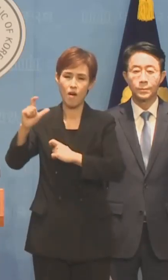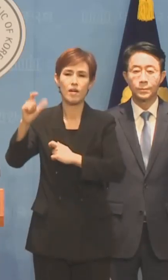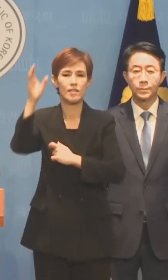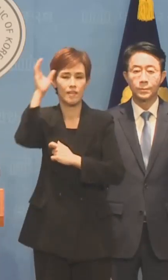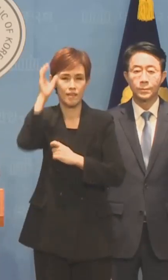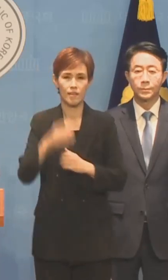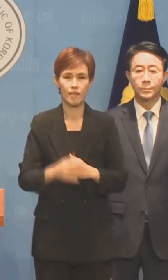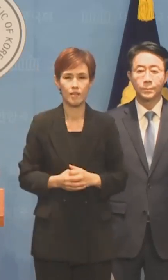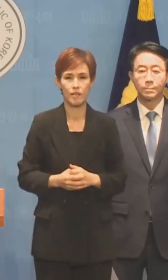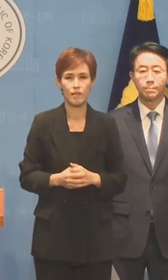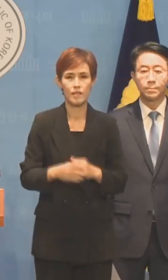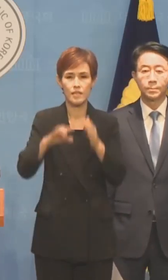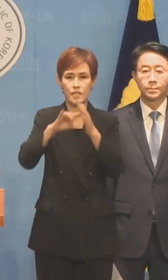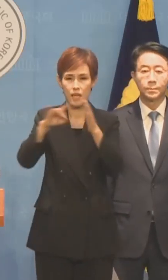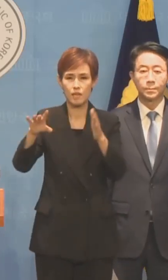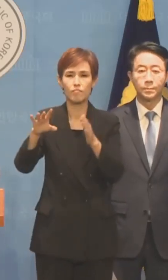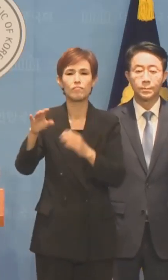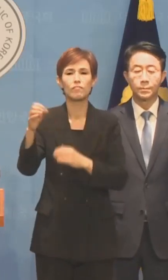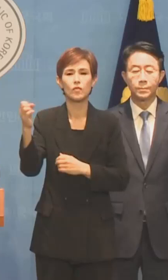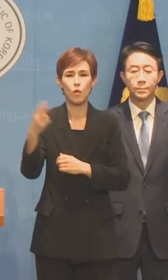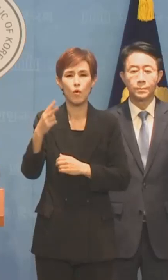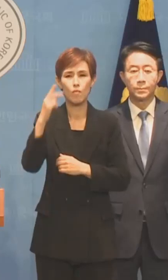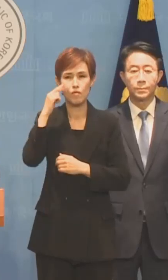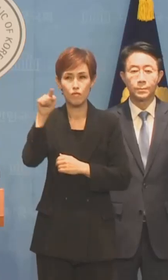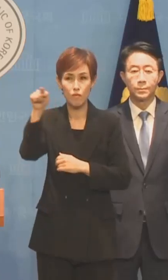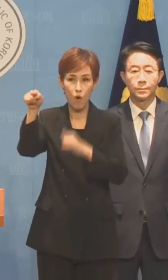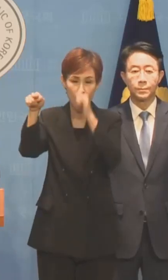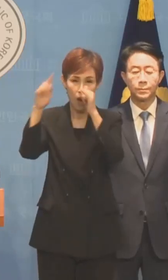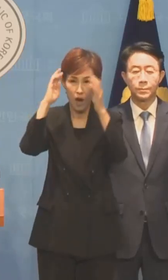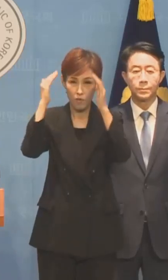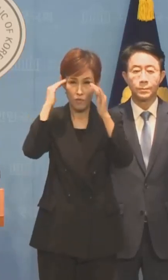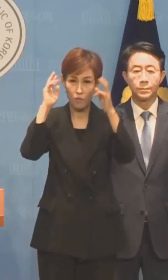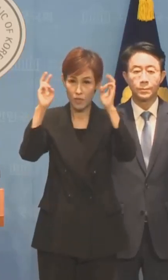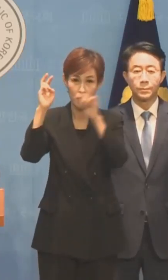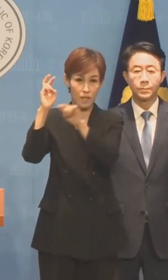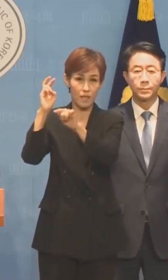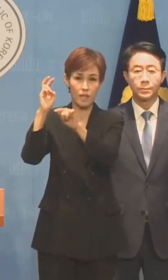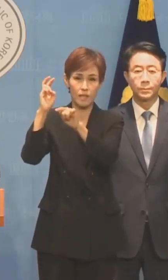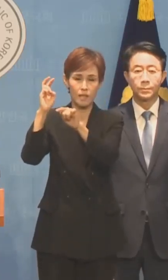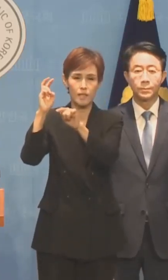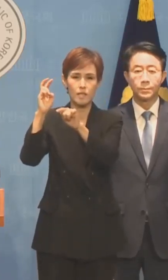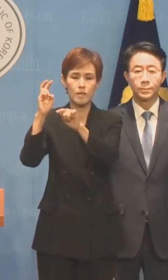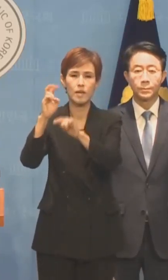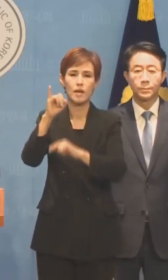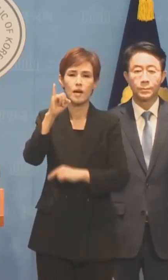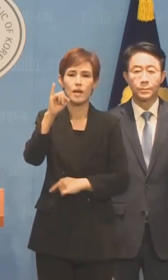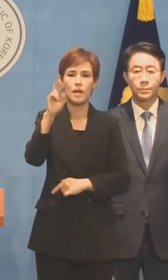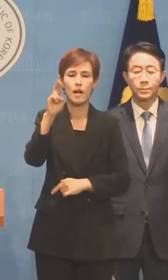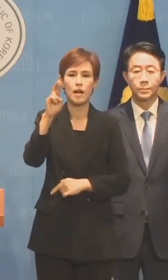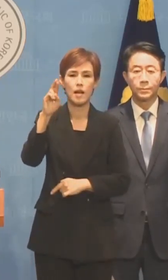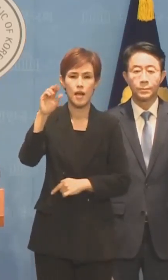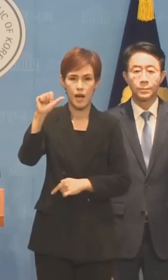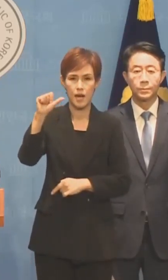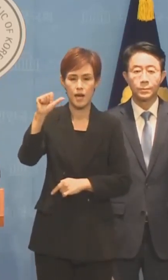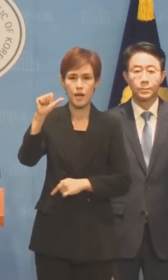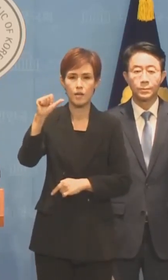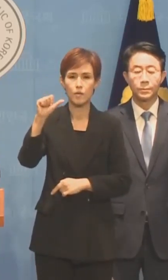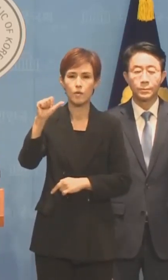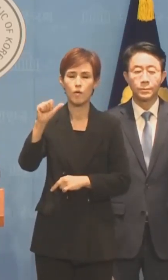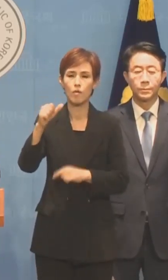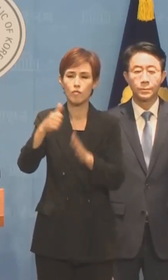위해 관세 및 미국에 진출한 대한민국 기업들이 IRA, 인플레이션